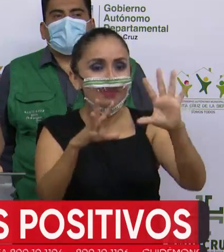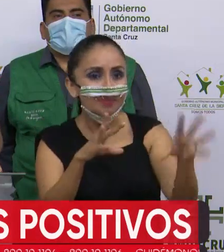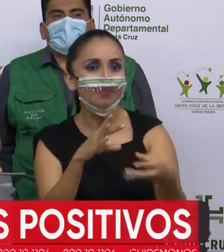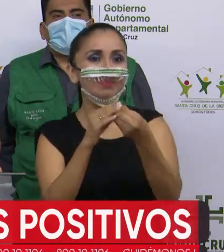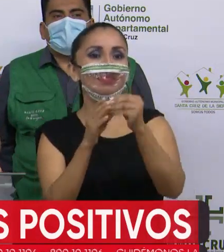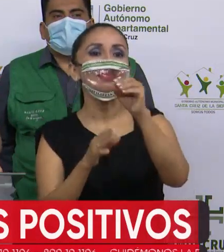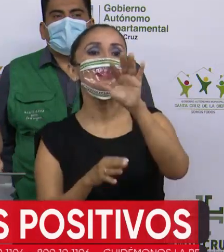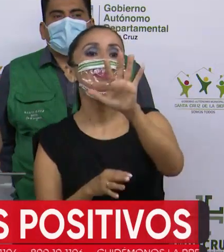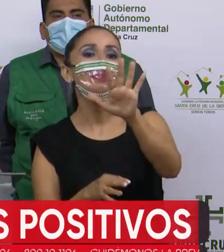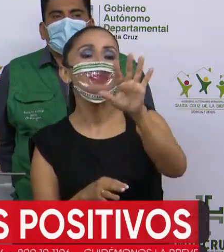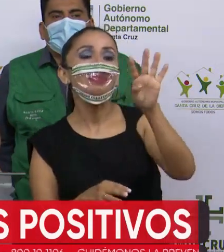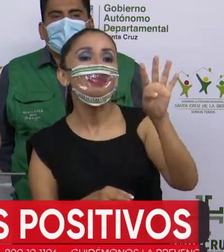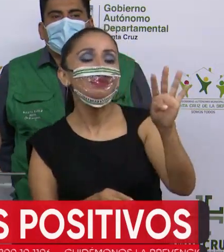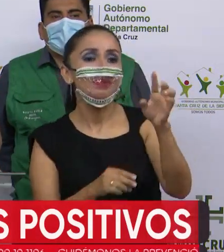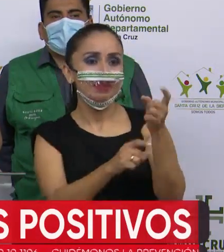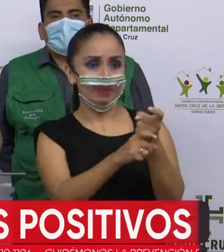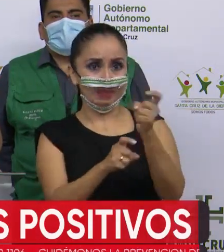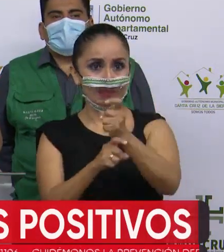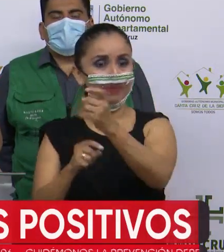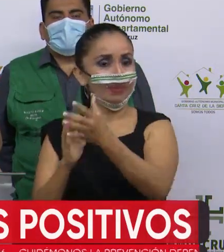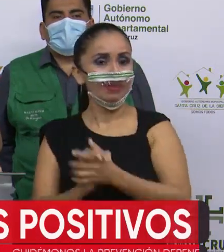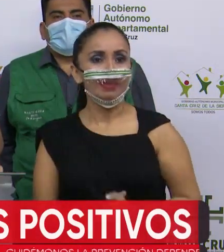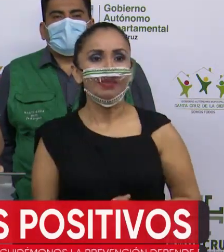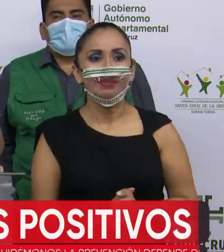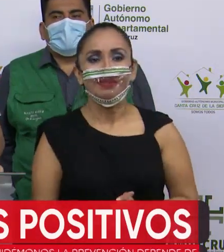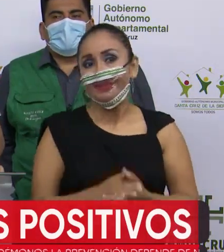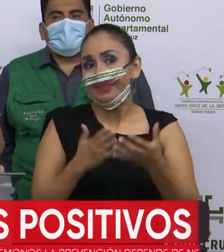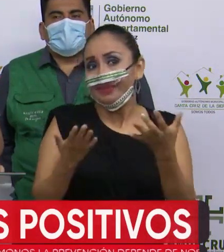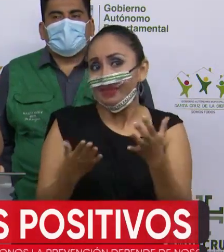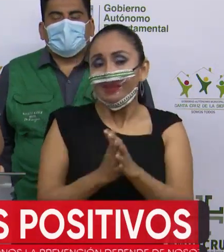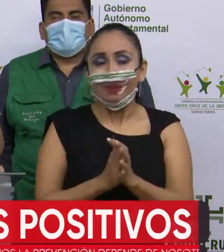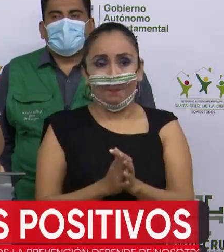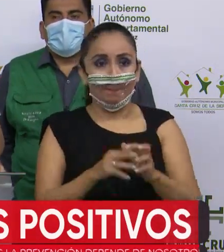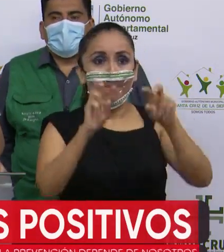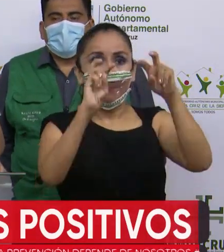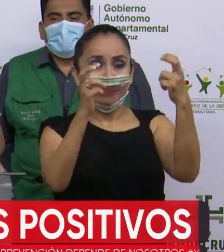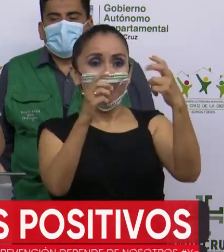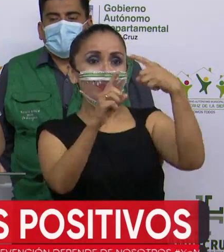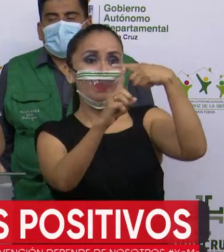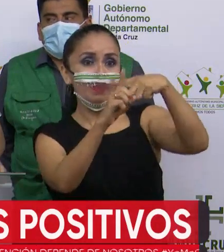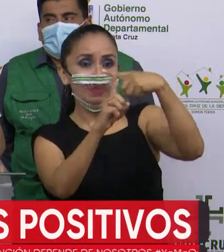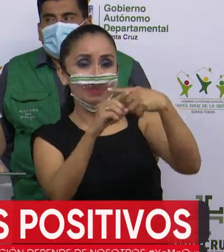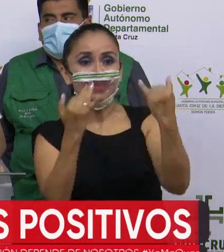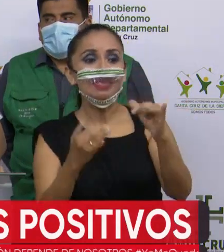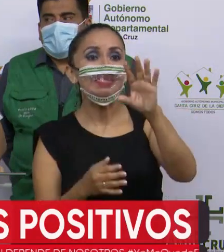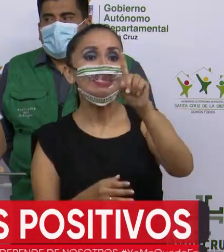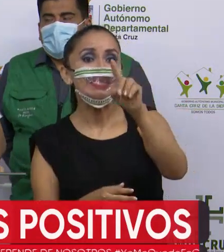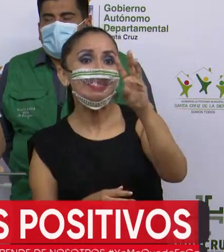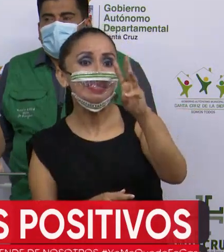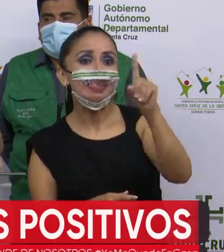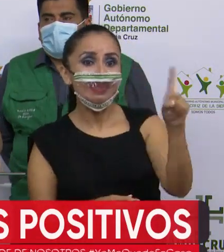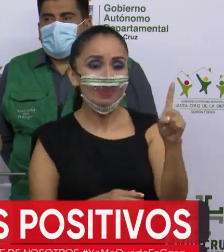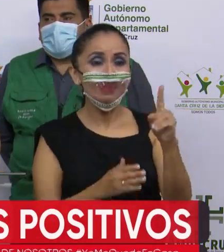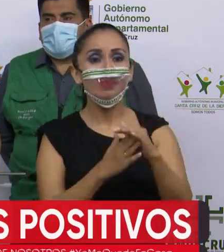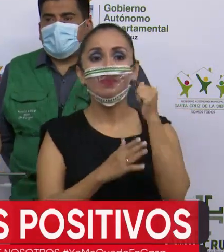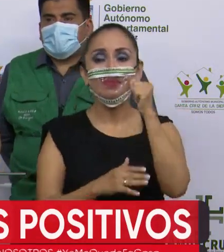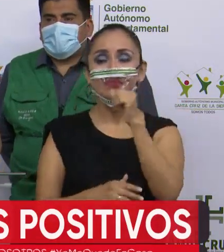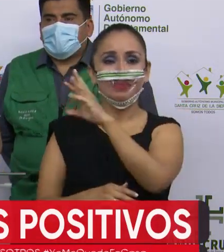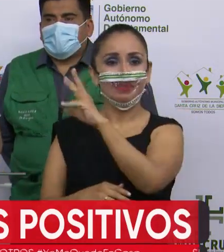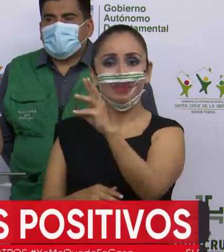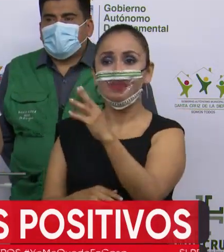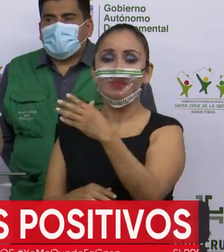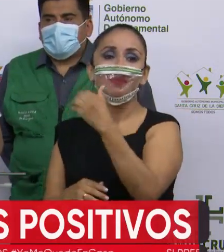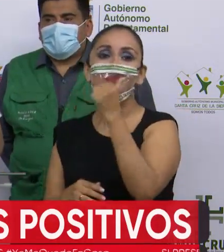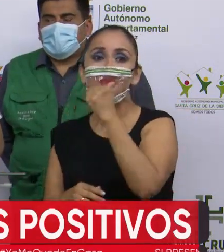todo el departamento. Esta cantidad de casos positivos, 61 son en varones, 56 en